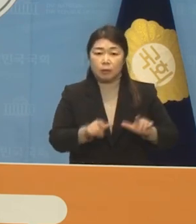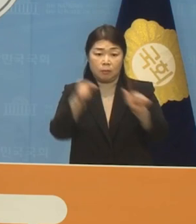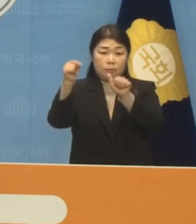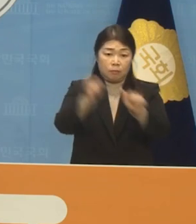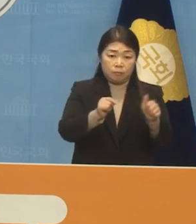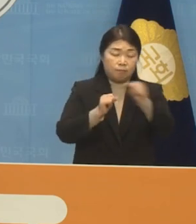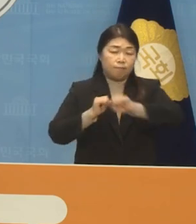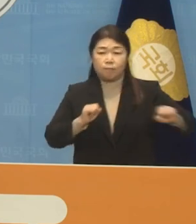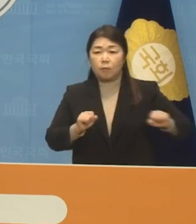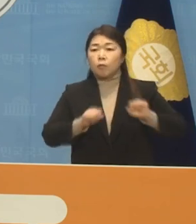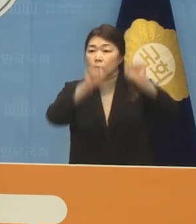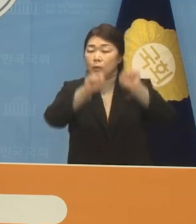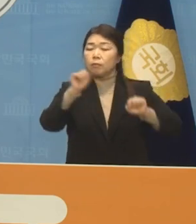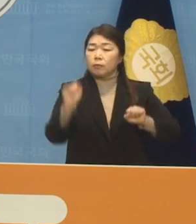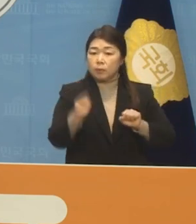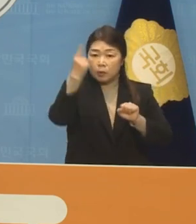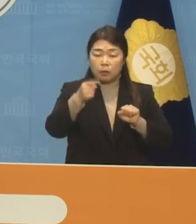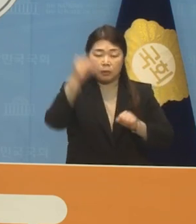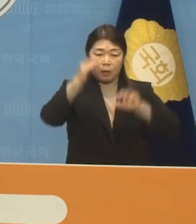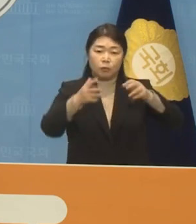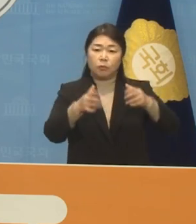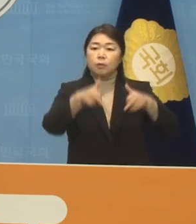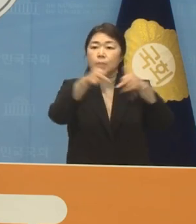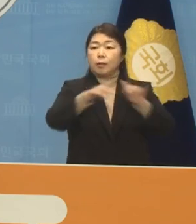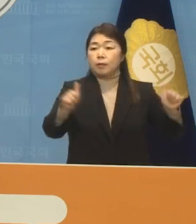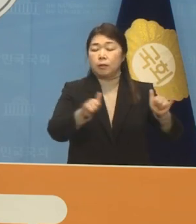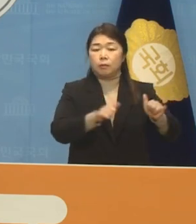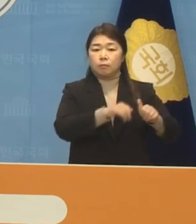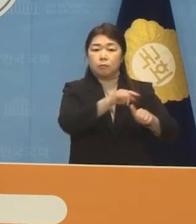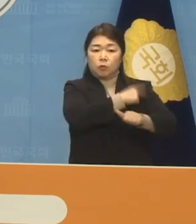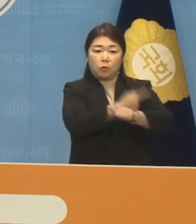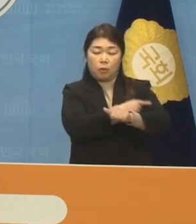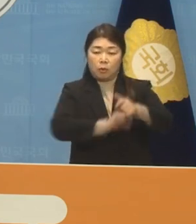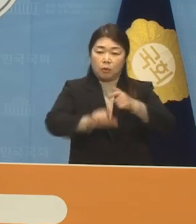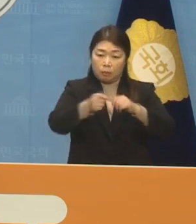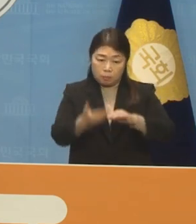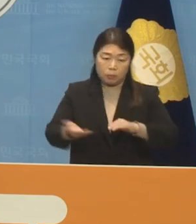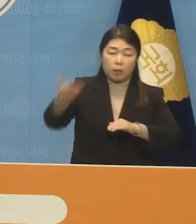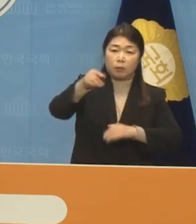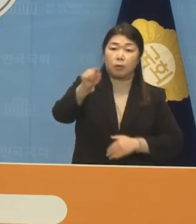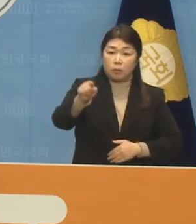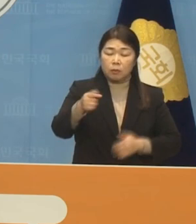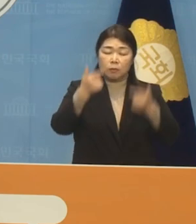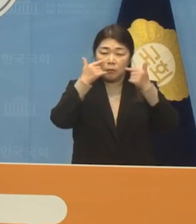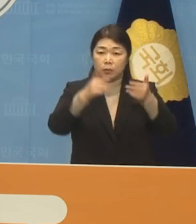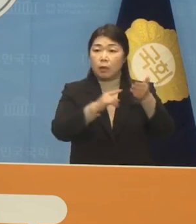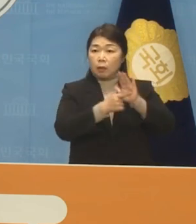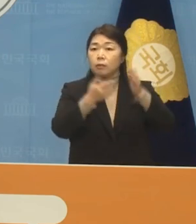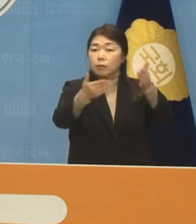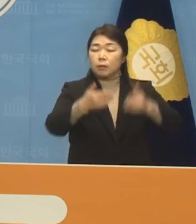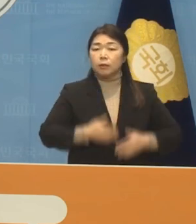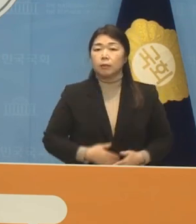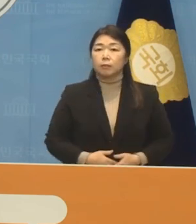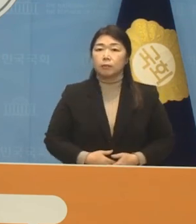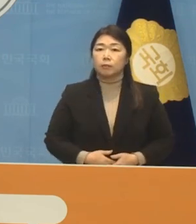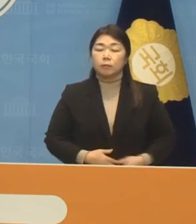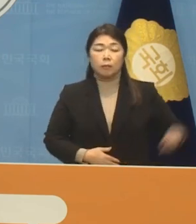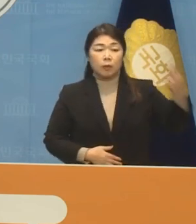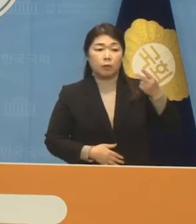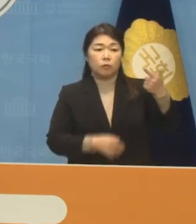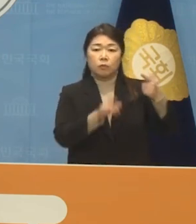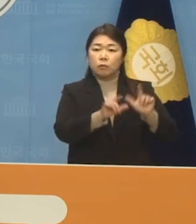운동을 계기로 대한민국 장애인들의 시민권이 한 걸음 나아지고 있다는 것은 분명합니다.